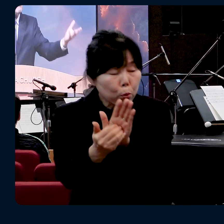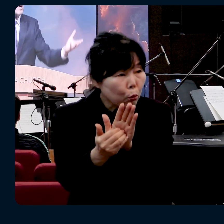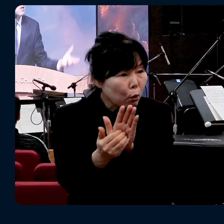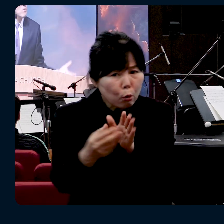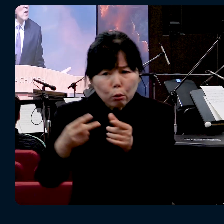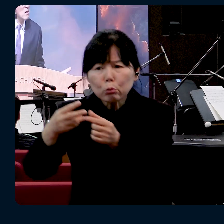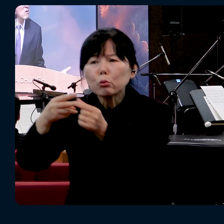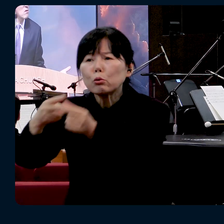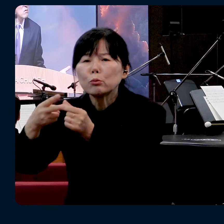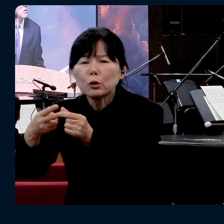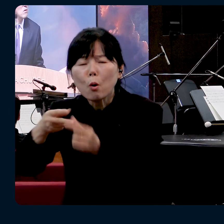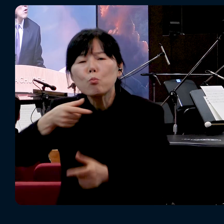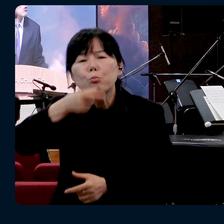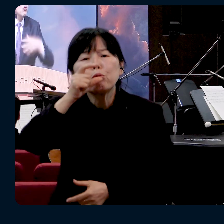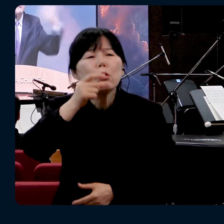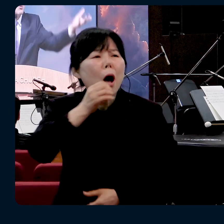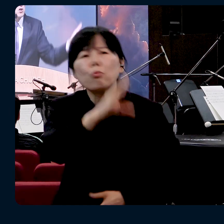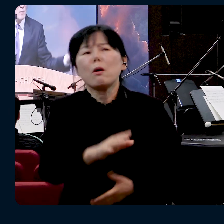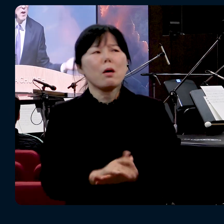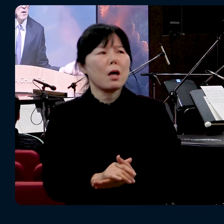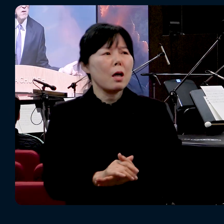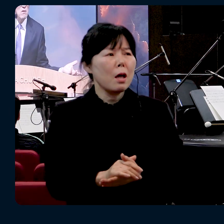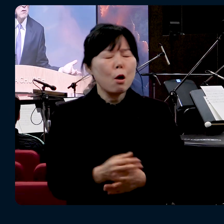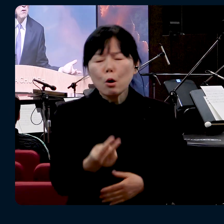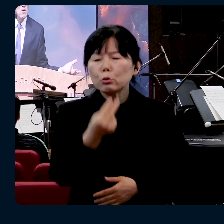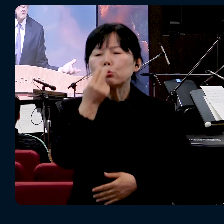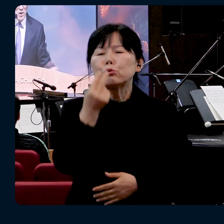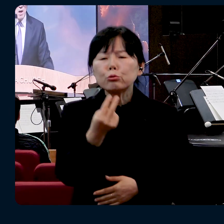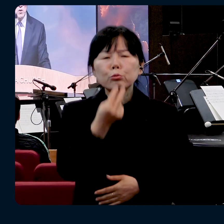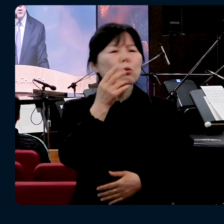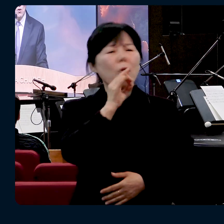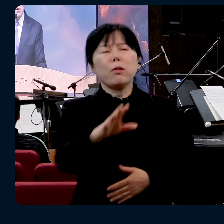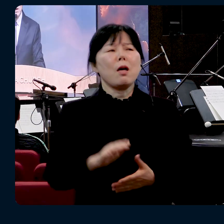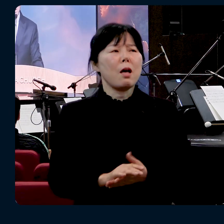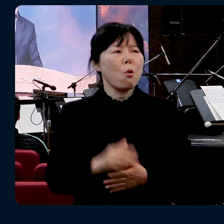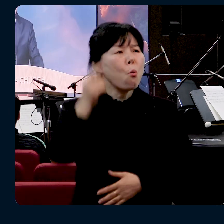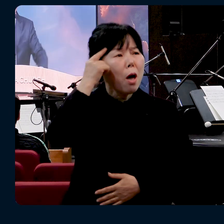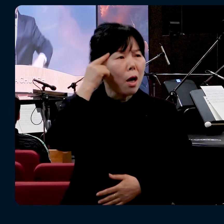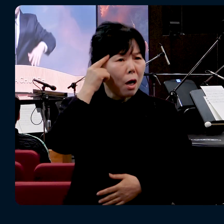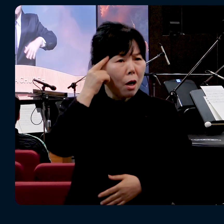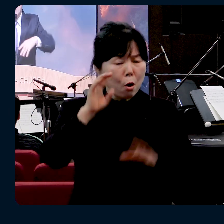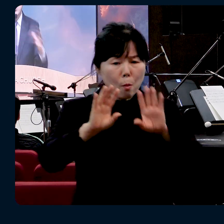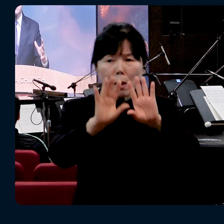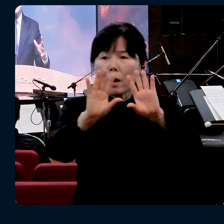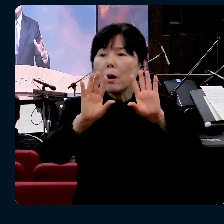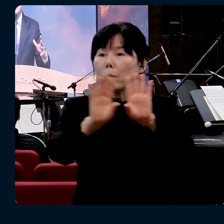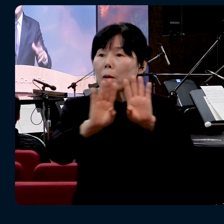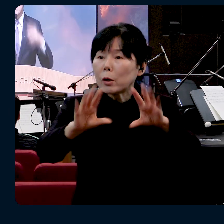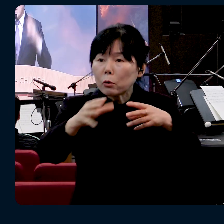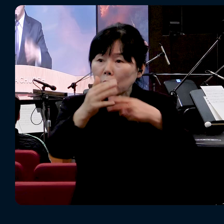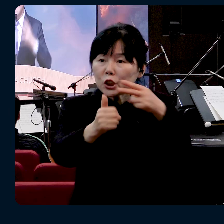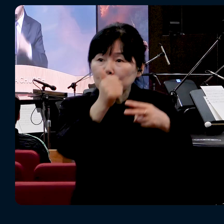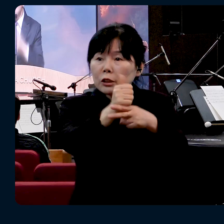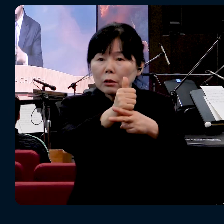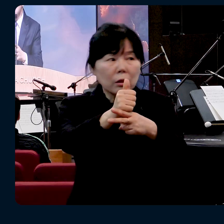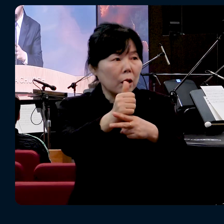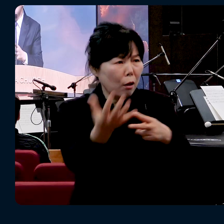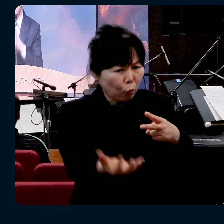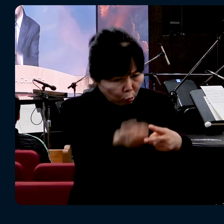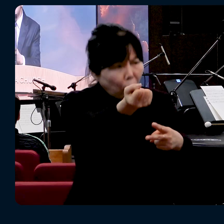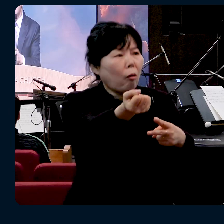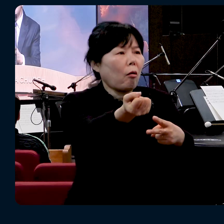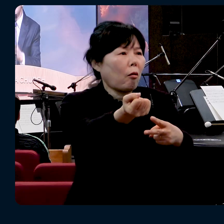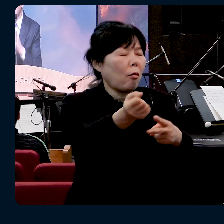아니라 물도 마시지 말아야 돼요. 숨도 쉬지 말아야 돼요. 왜냐하면요, 그 바벨론의 모든 것은 그 바벨론의